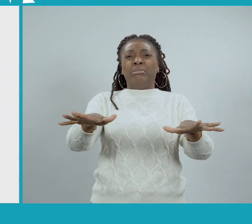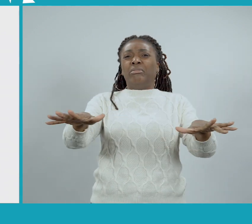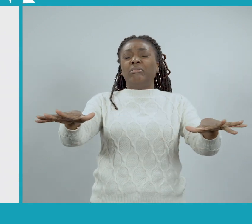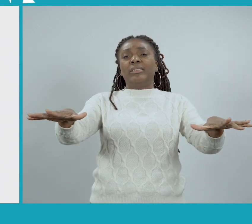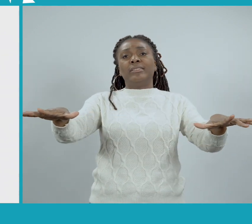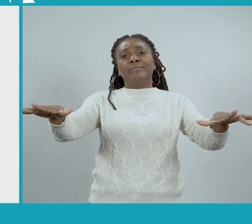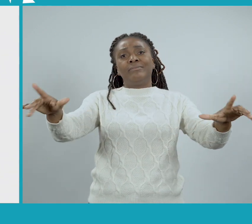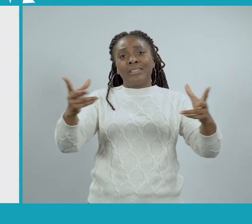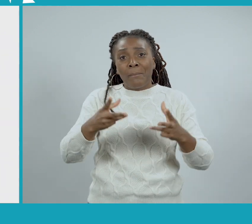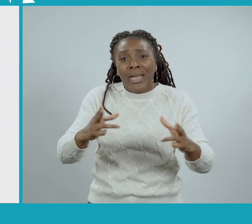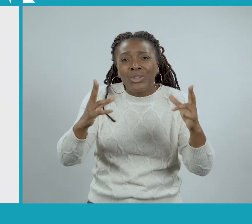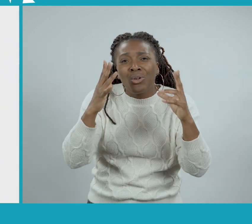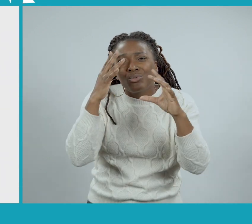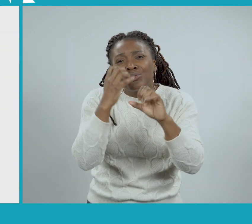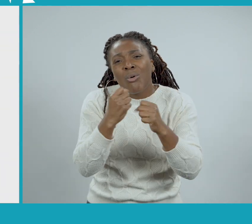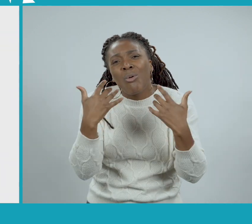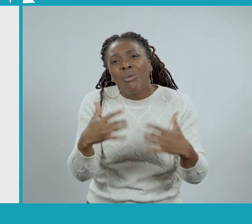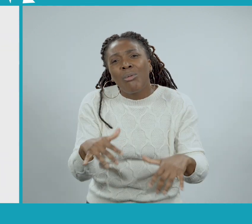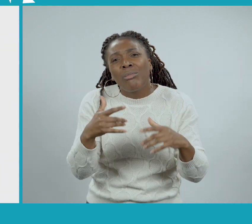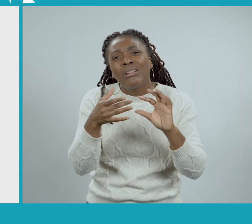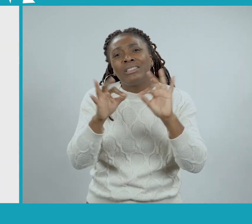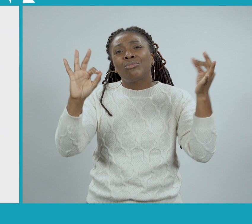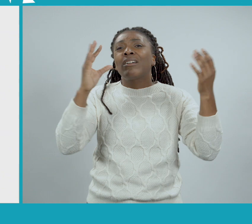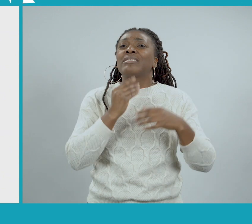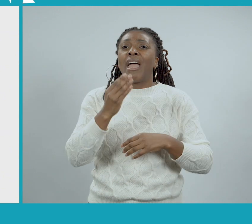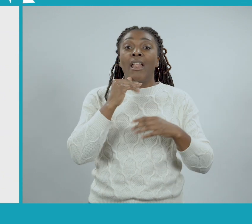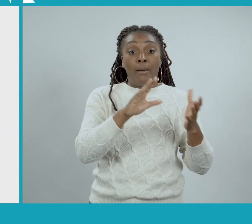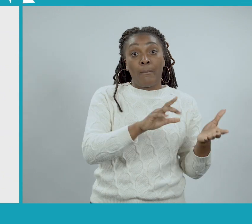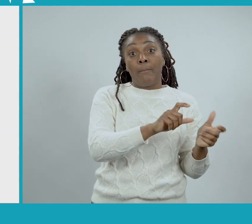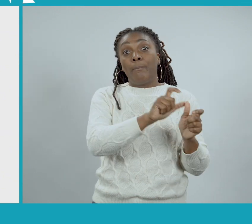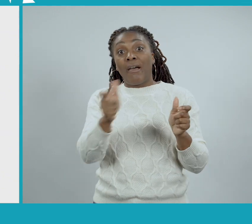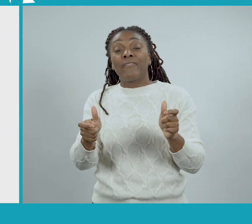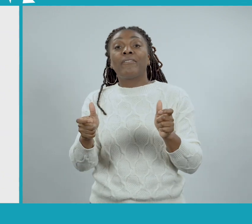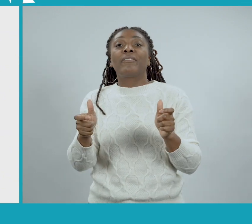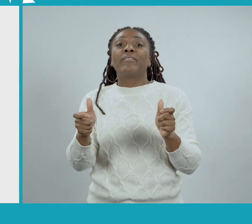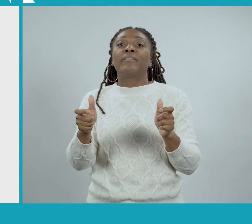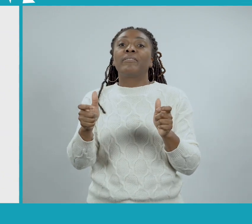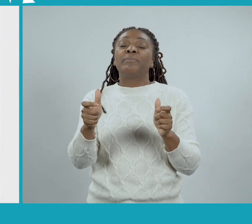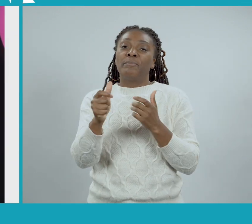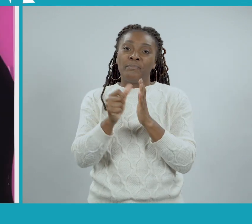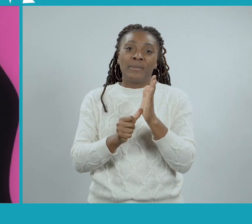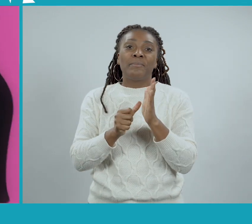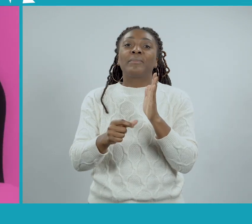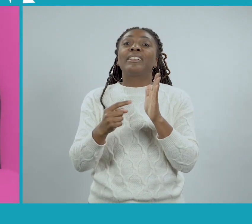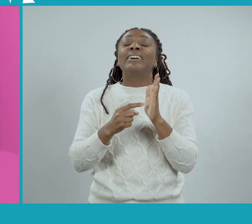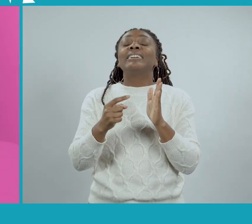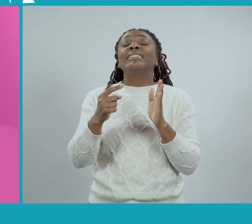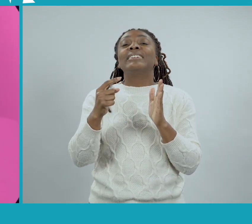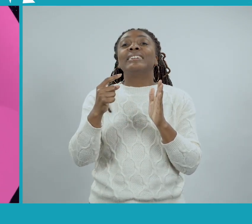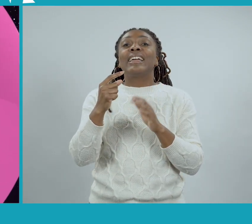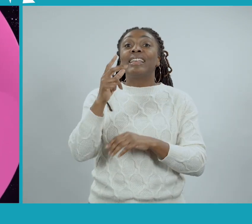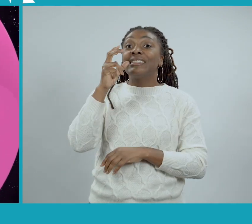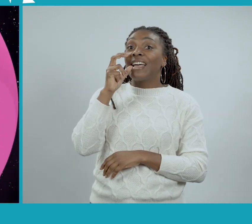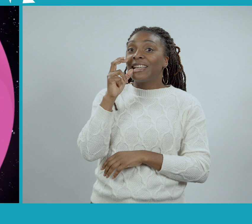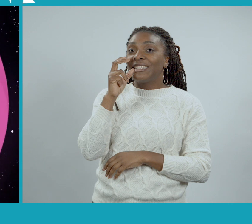période sombre de l'histoire d'Israël que nous arrivons au livre d'Ésaïe, où Yahweh se